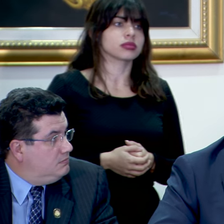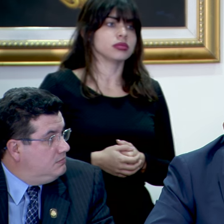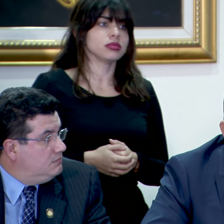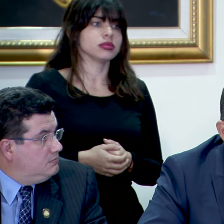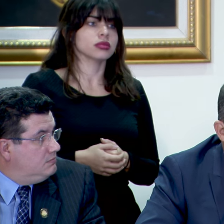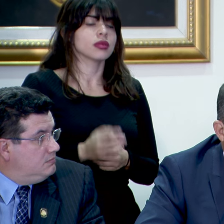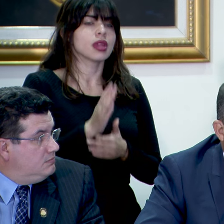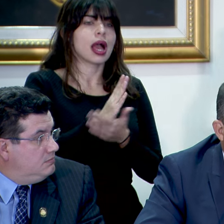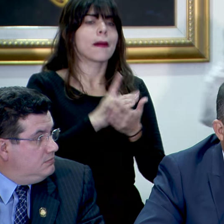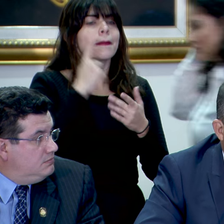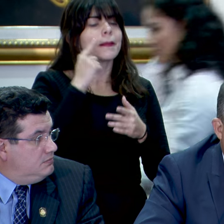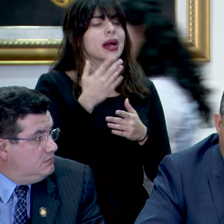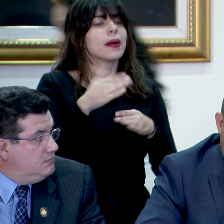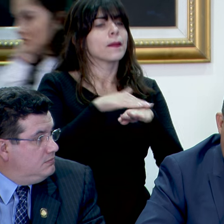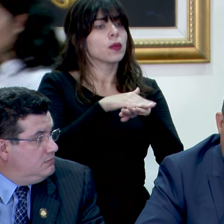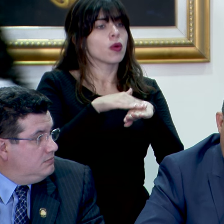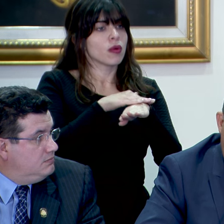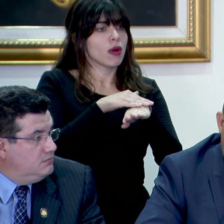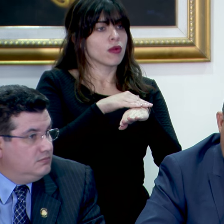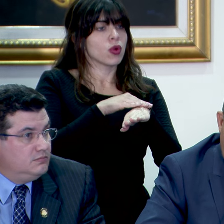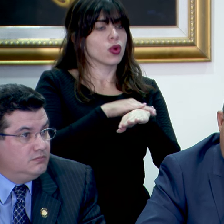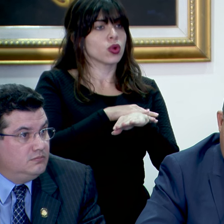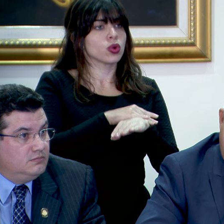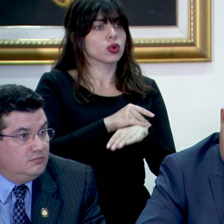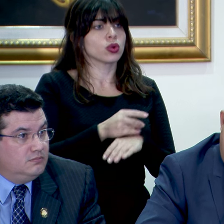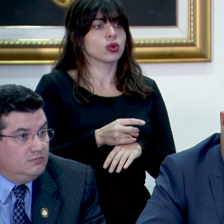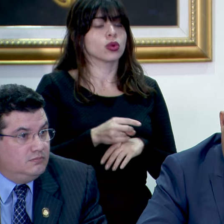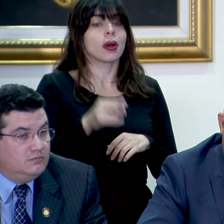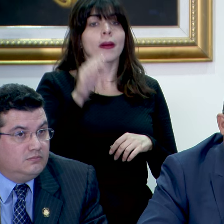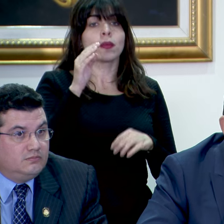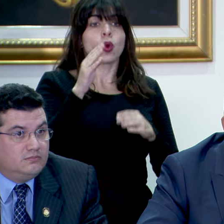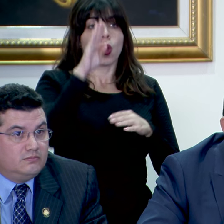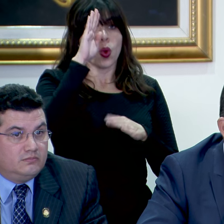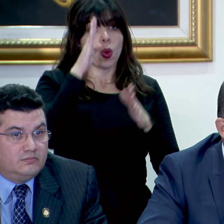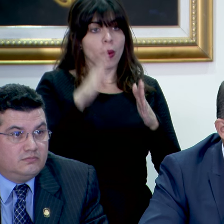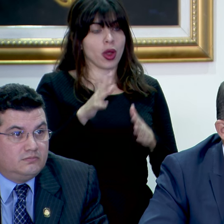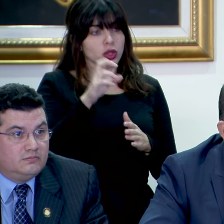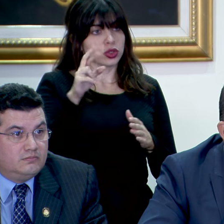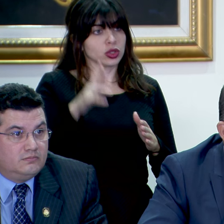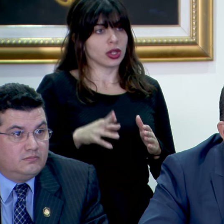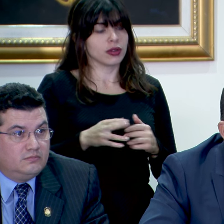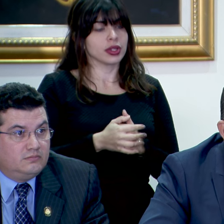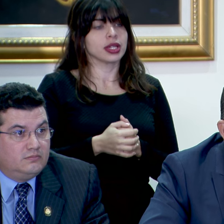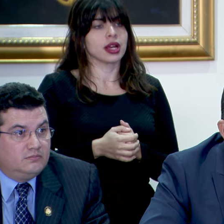algo para que por favor lo transmitan por su vía a los migrantes cubanos que están en Costa Rica.